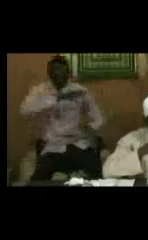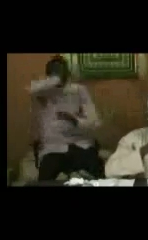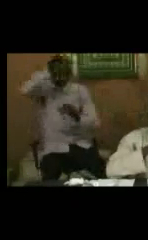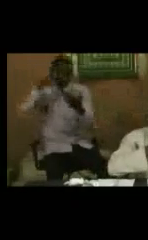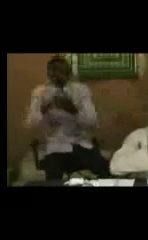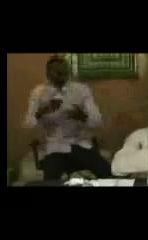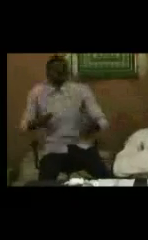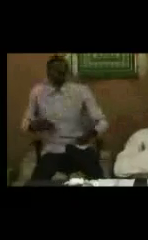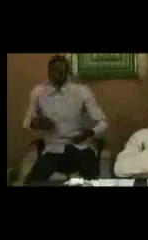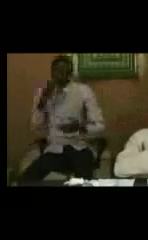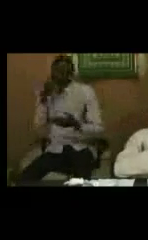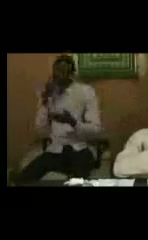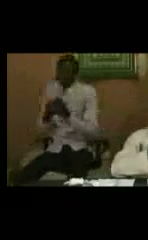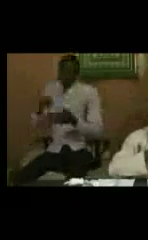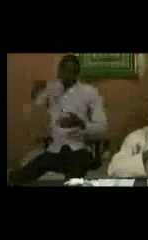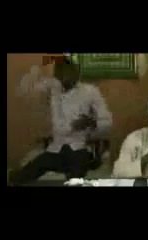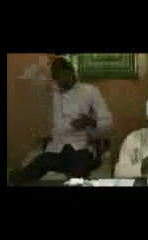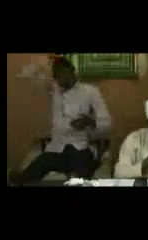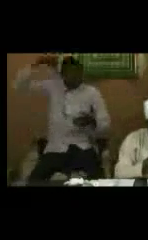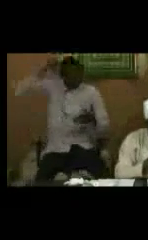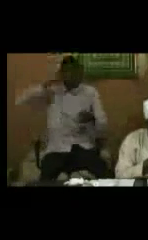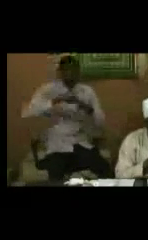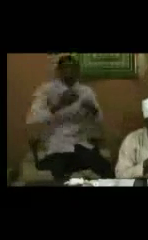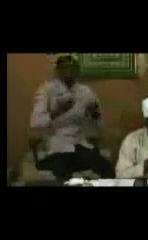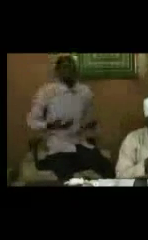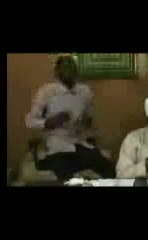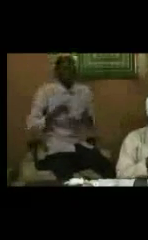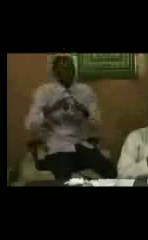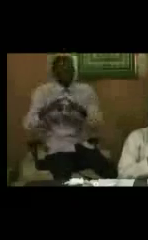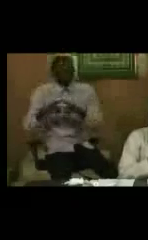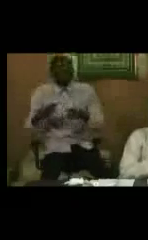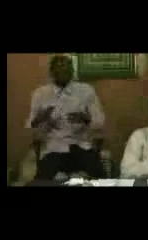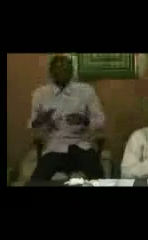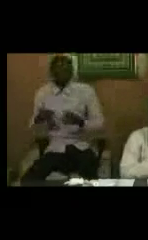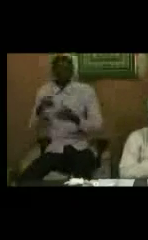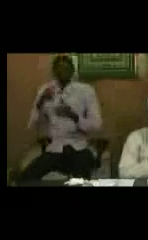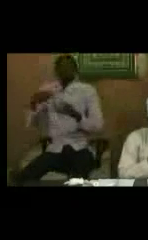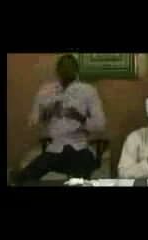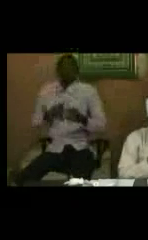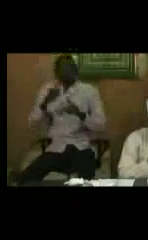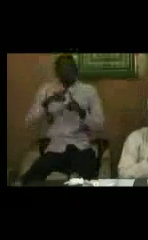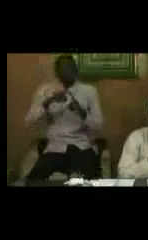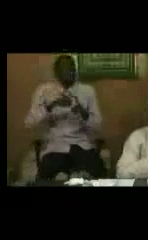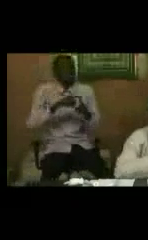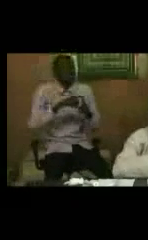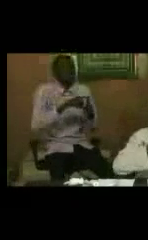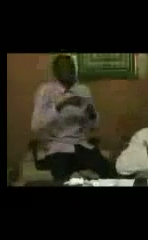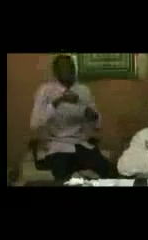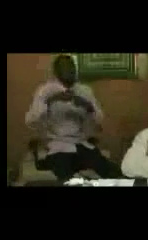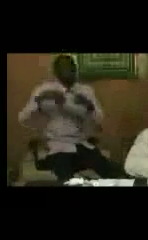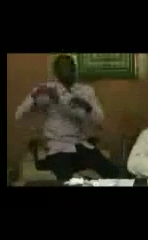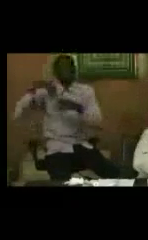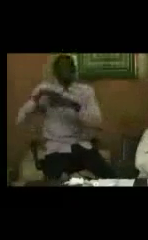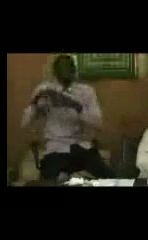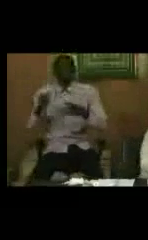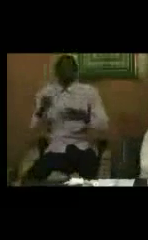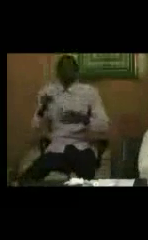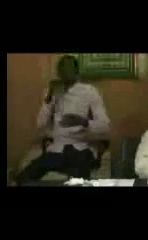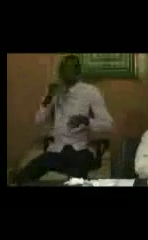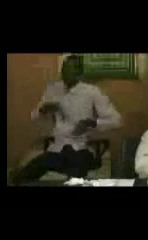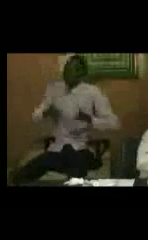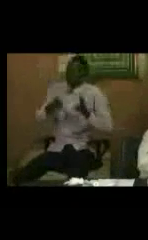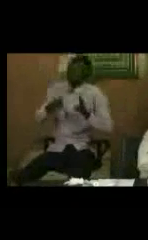deru sunna wa isnadu li mawquf sahih won ni se wa ri